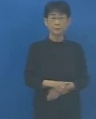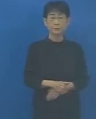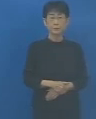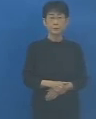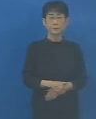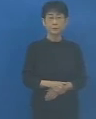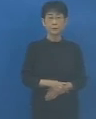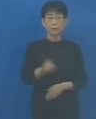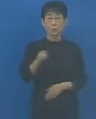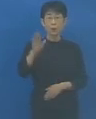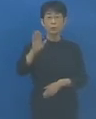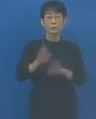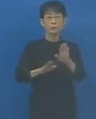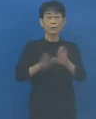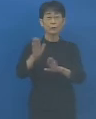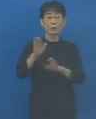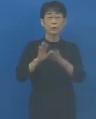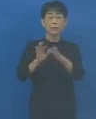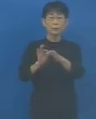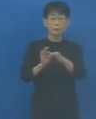こういうような状況でございますので、